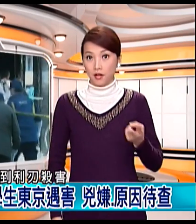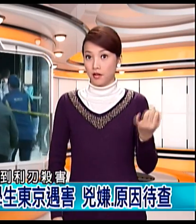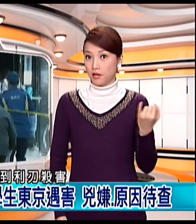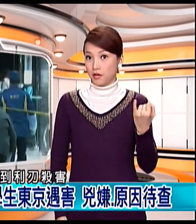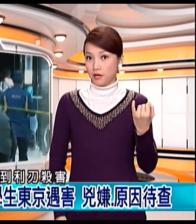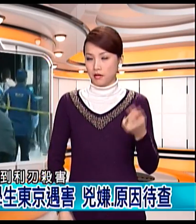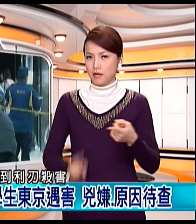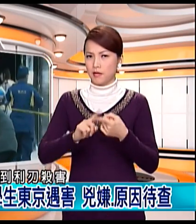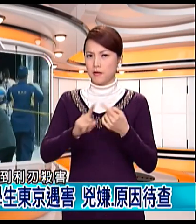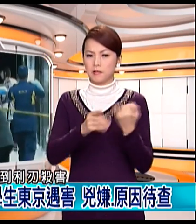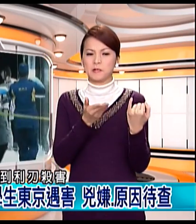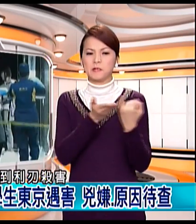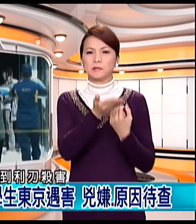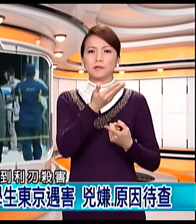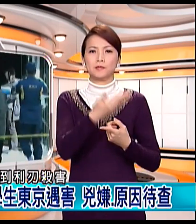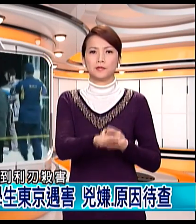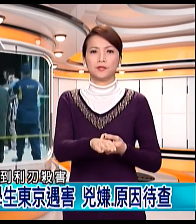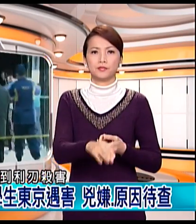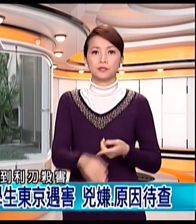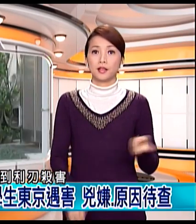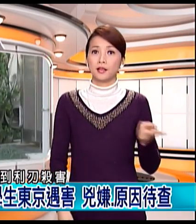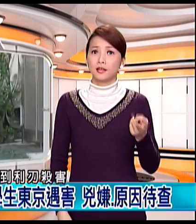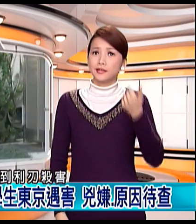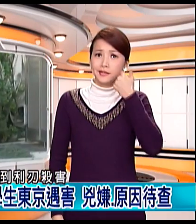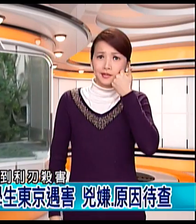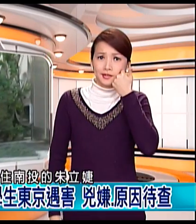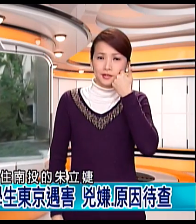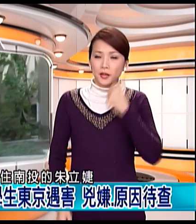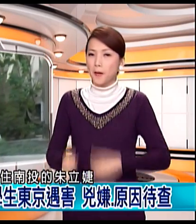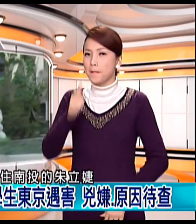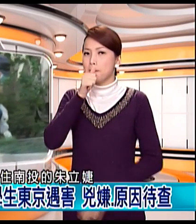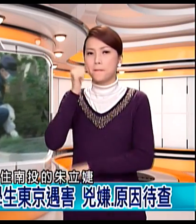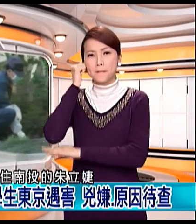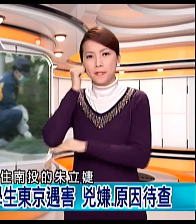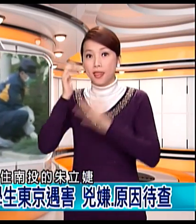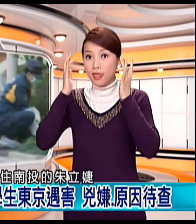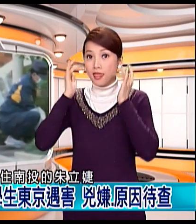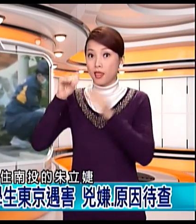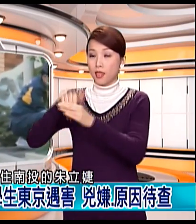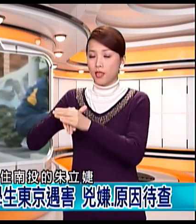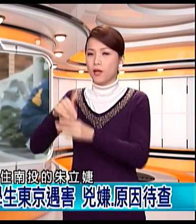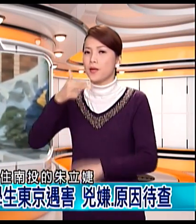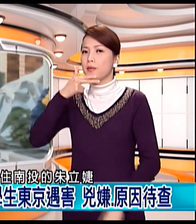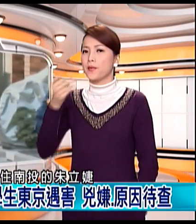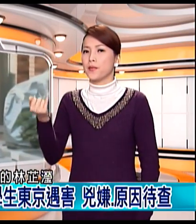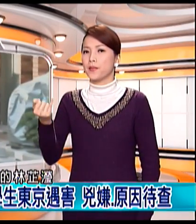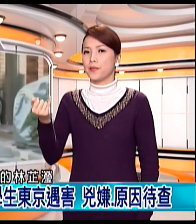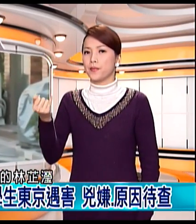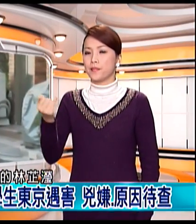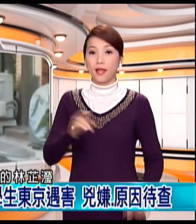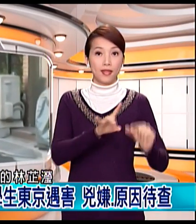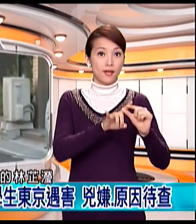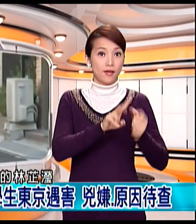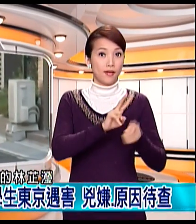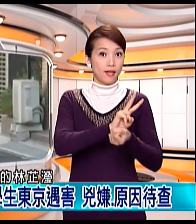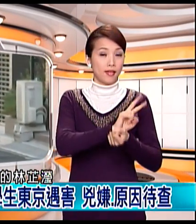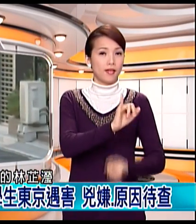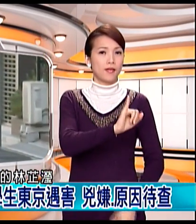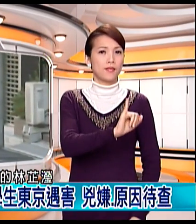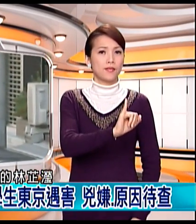遭到利刃杀害。死者是家住南投的朱丽杰和住在台中的林芷莹，家